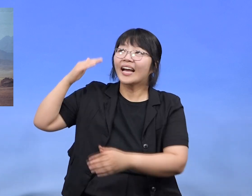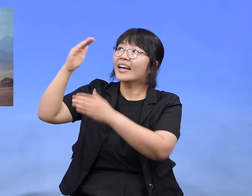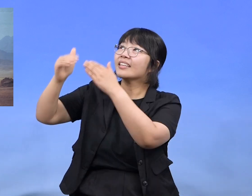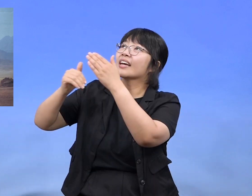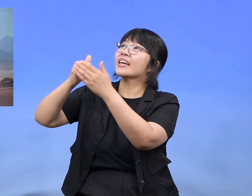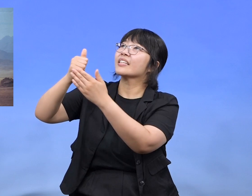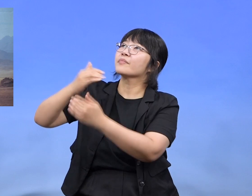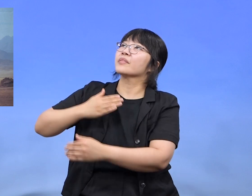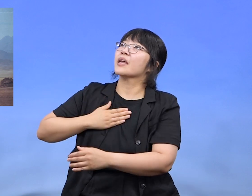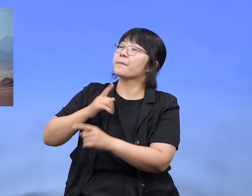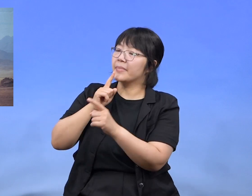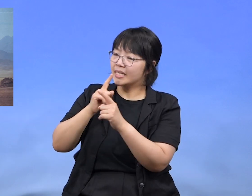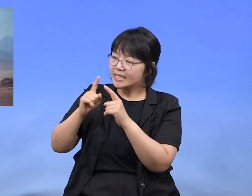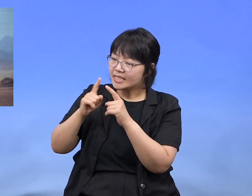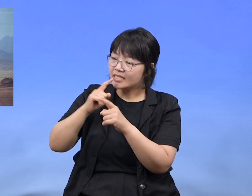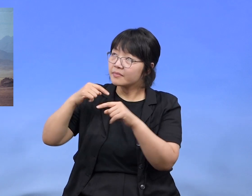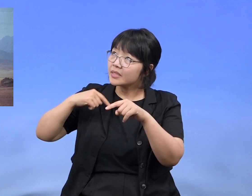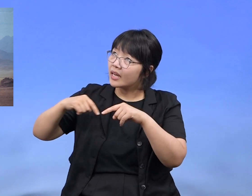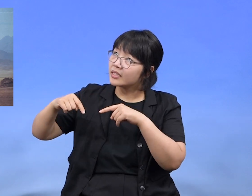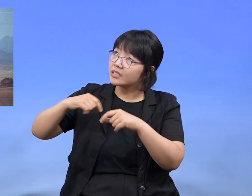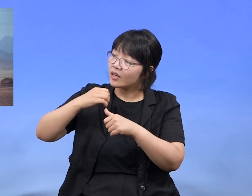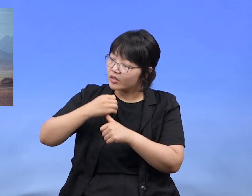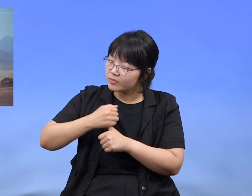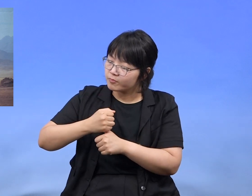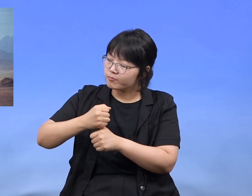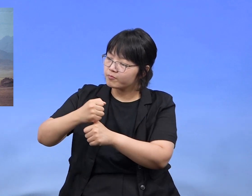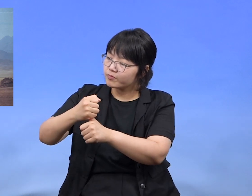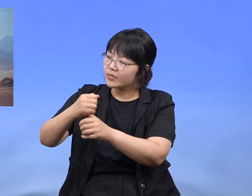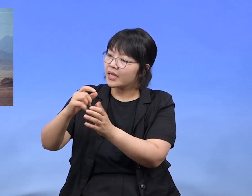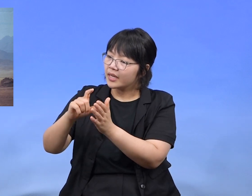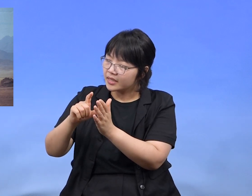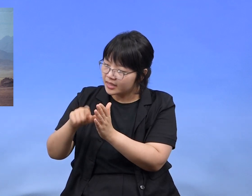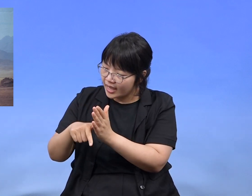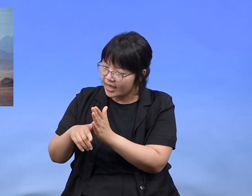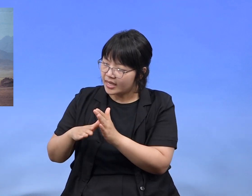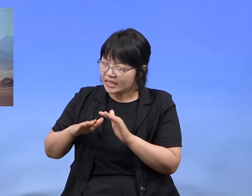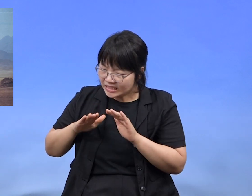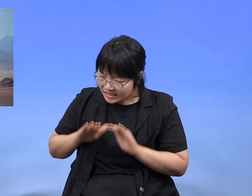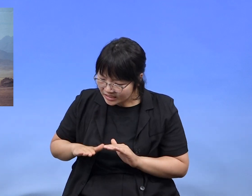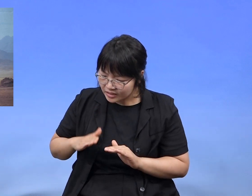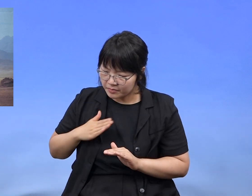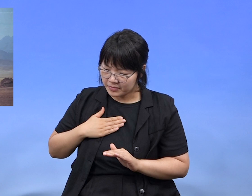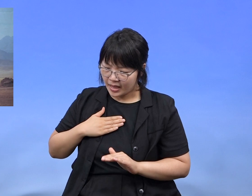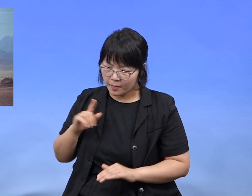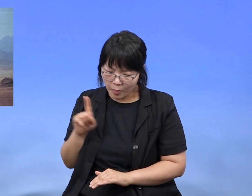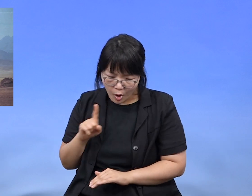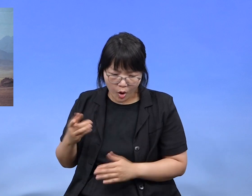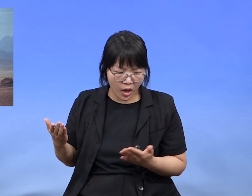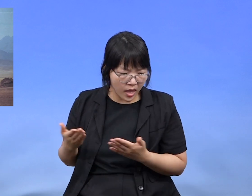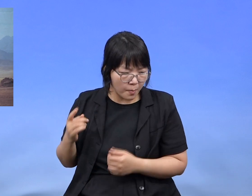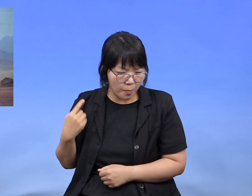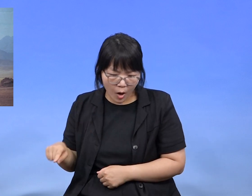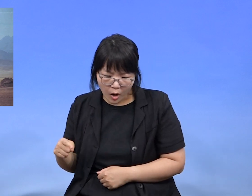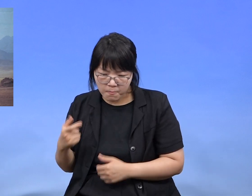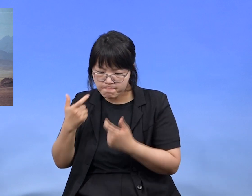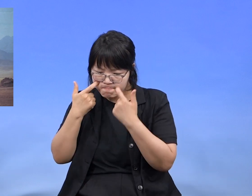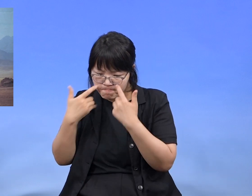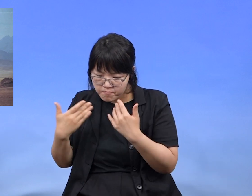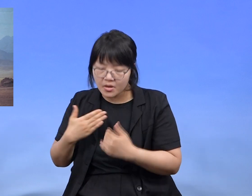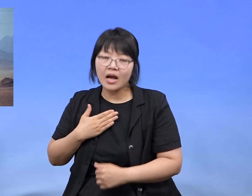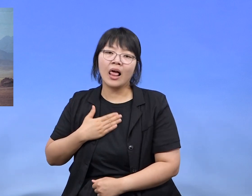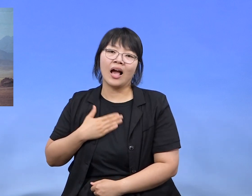때 오늘 우리가 무엇을 해야 할지 내 앞길만은 방황할 필요가 없다는 것입니다. 왜냐하면